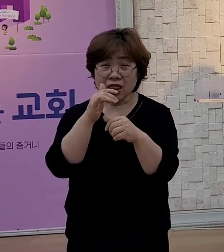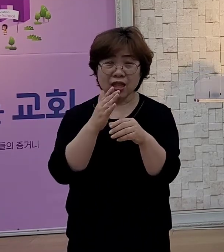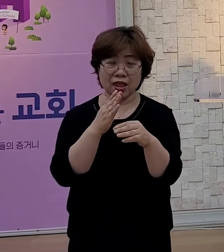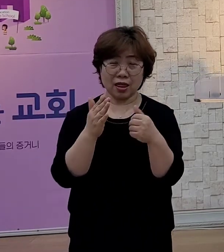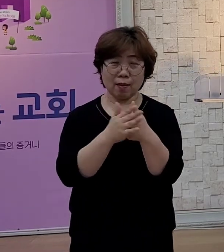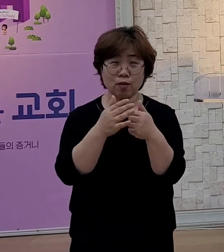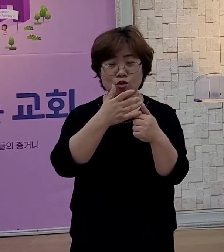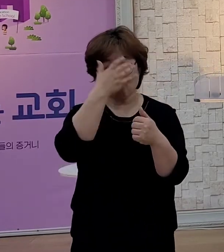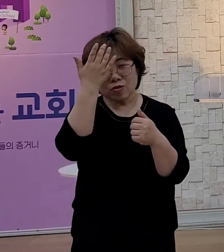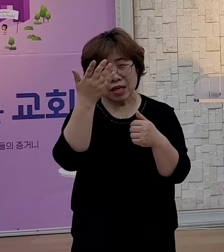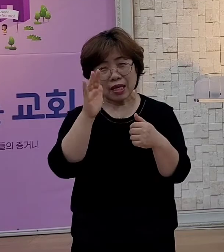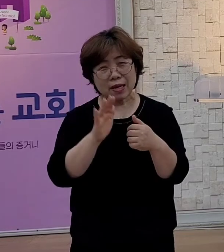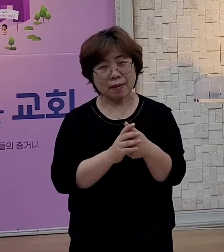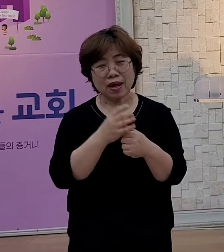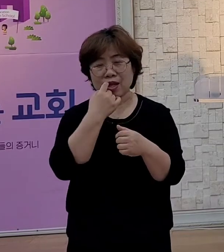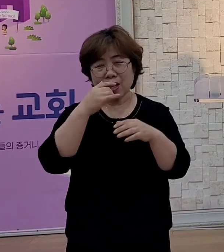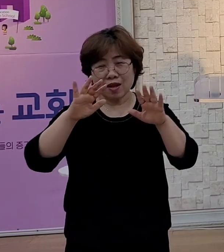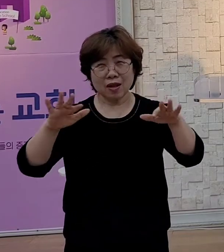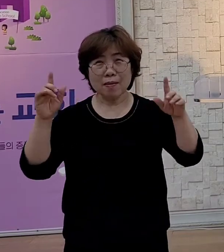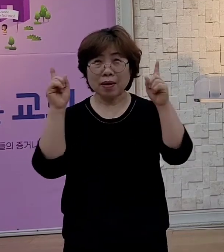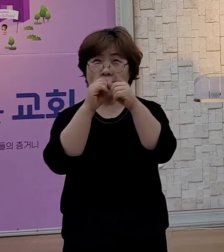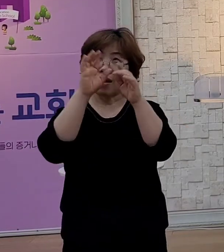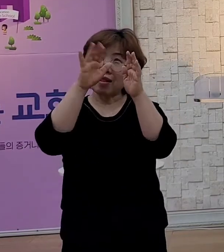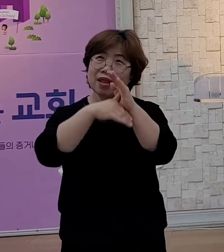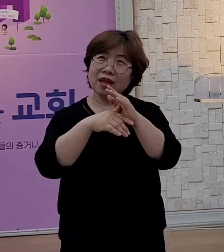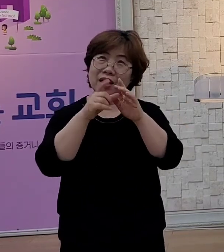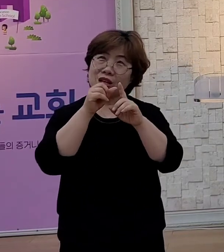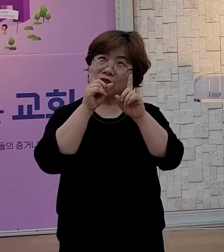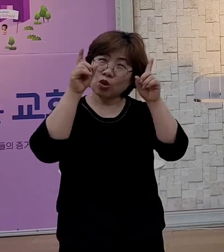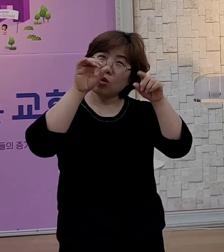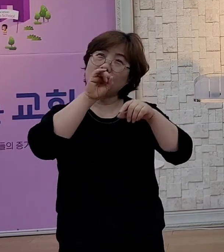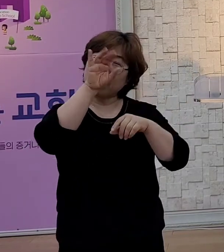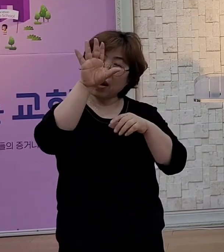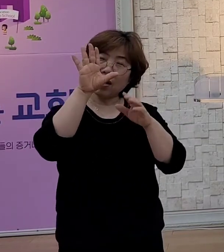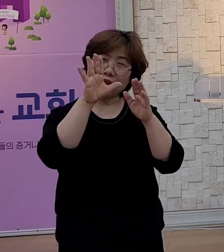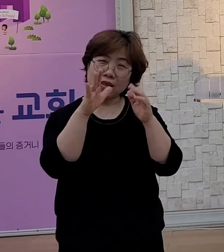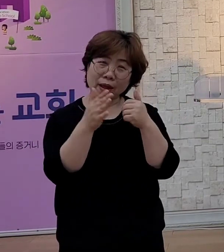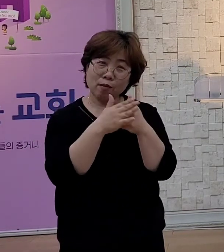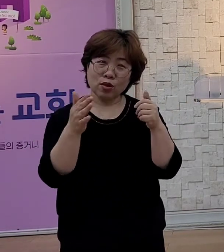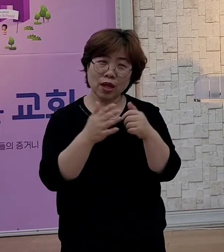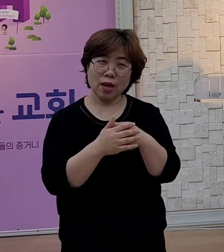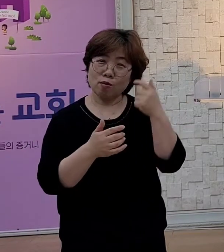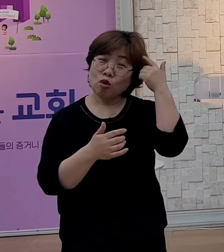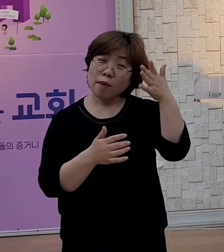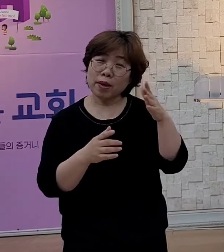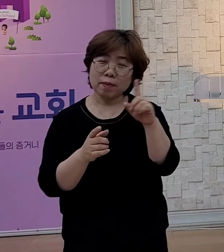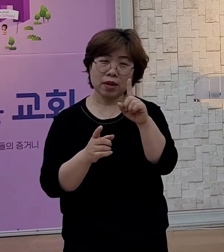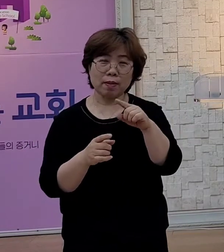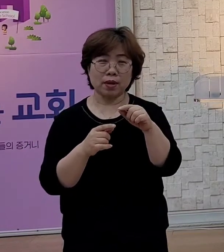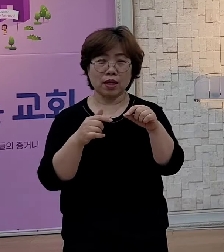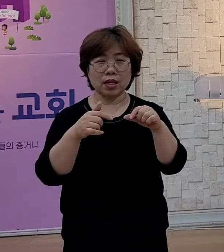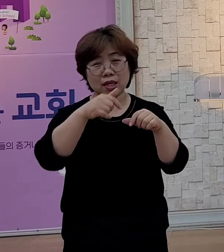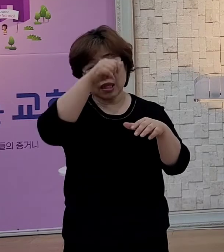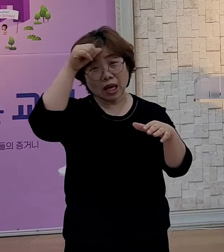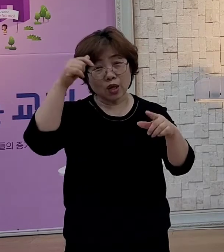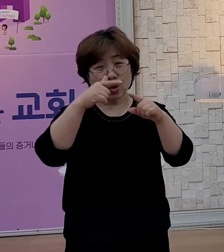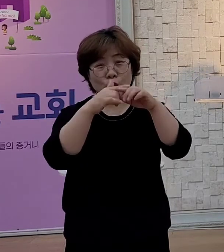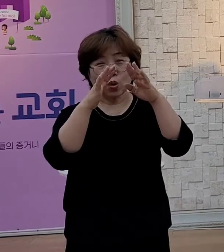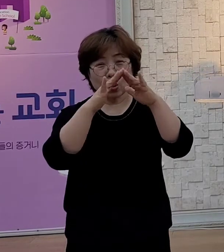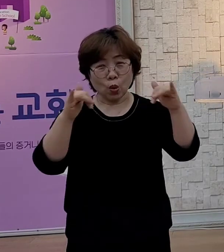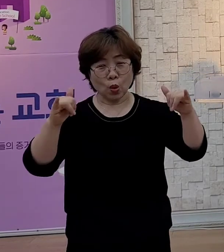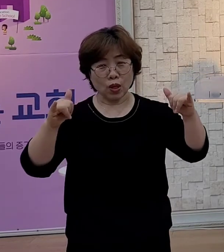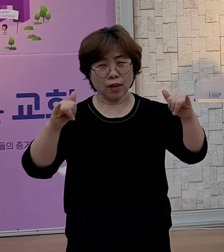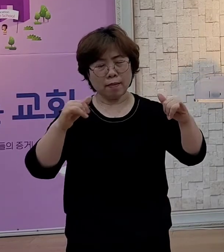왔으니까 천사한테 지옥이란 말을 물어봤어요. 여기에 장로교 교인들이 있습니까? 없습니까? 많지요.